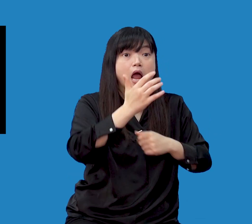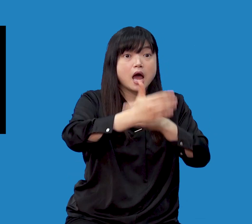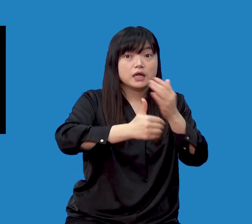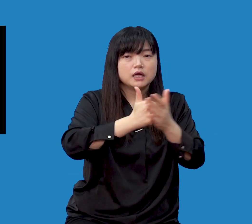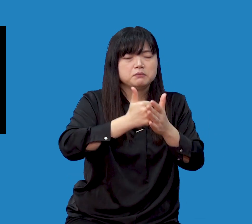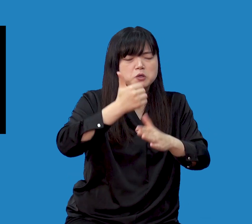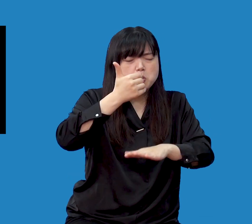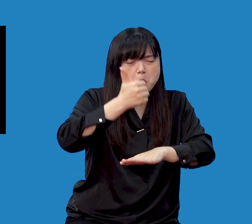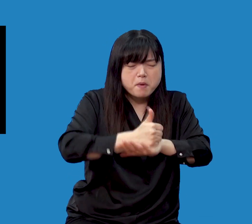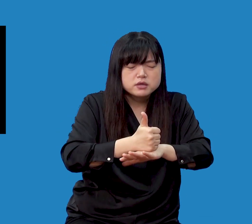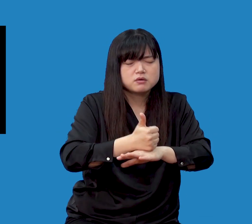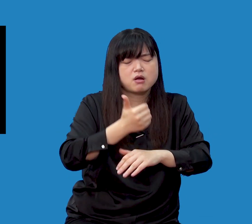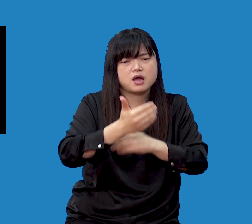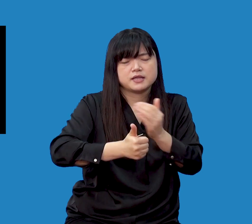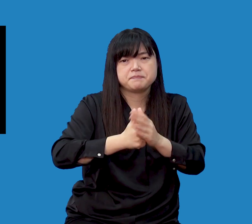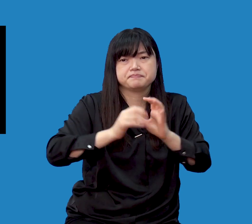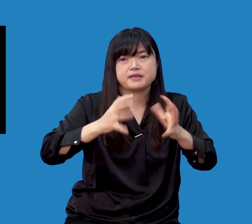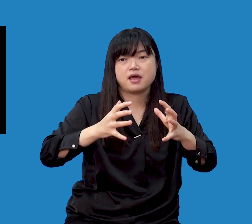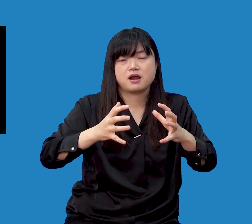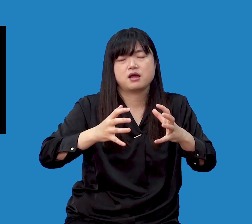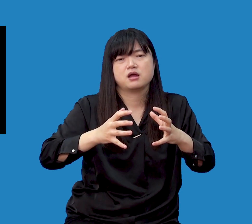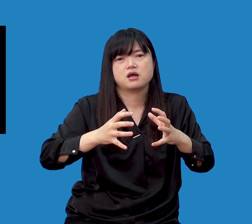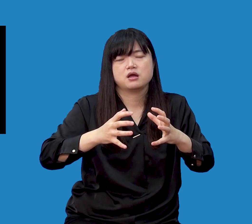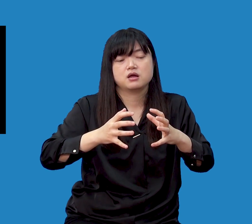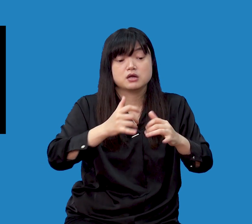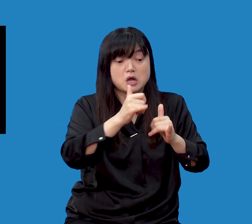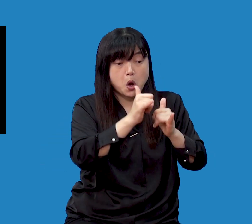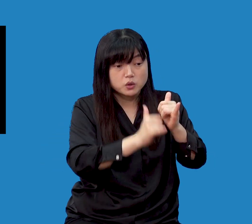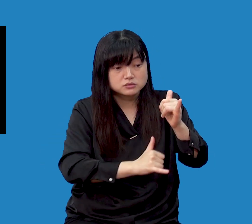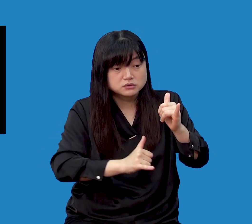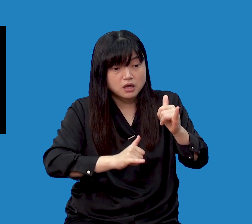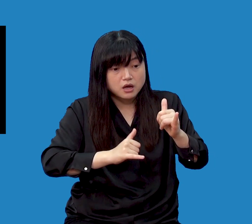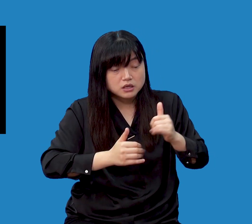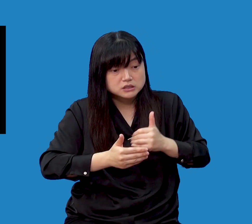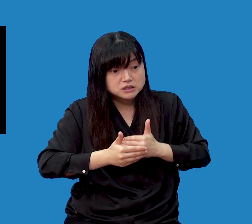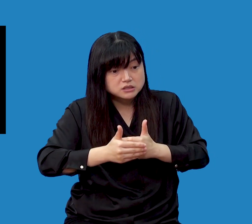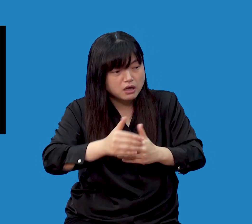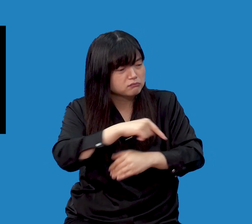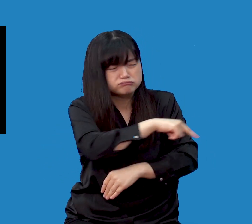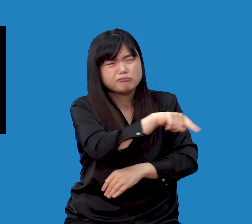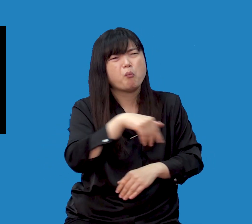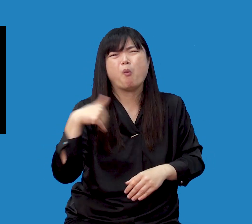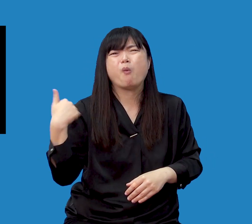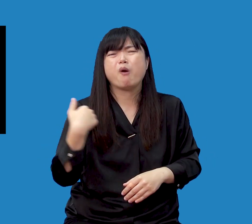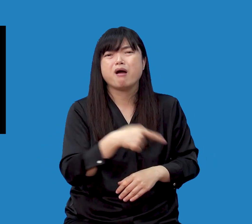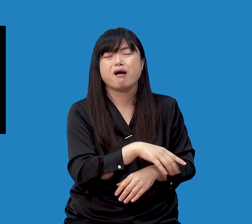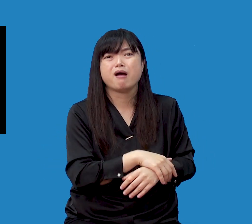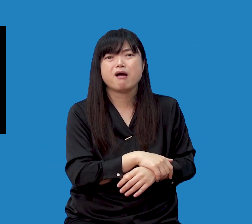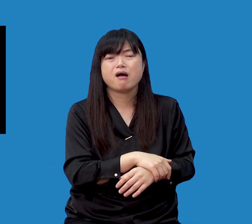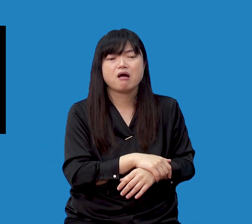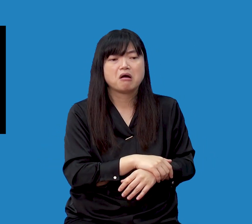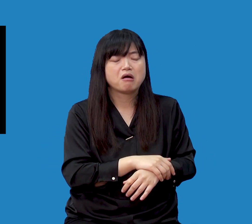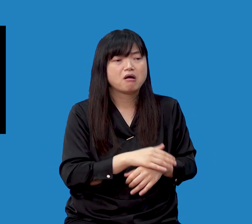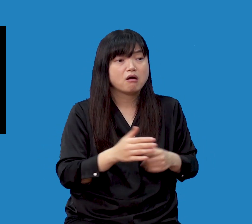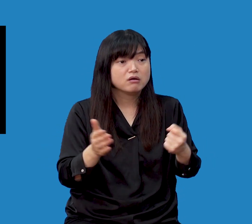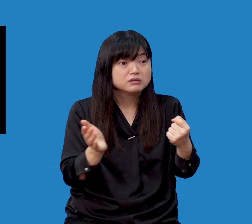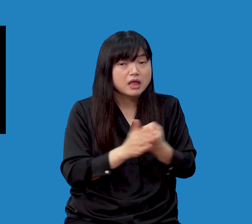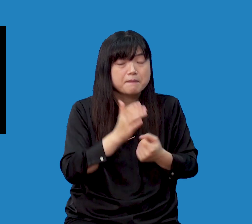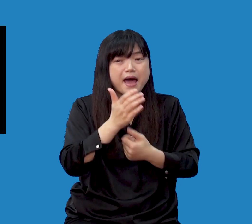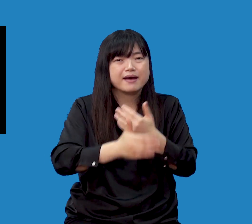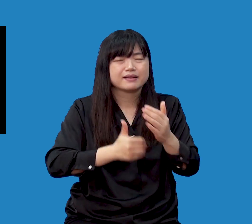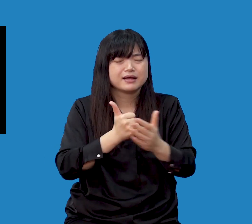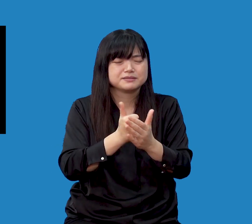하나님의 종말적인 하나님 나라의 그 역사의 진행을 저들은 몰라요. 그래서 하나님은